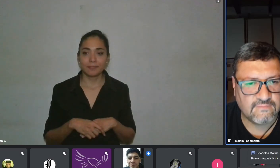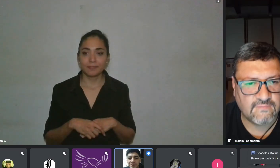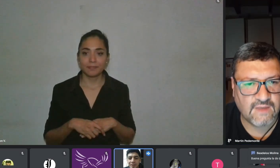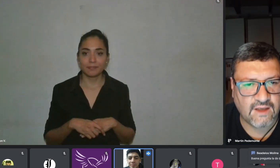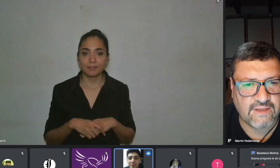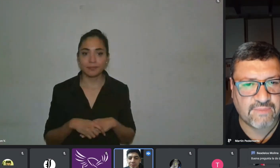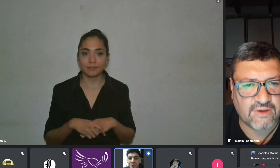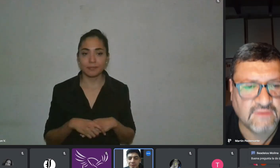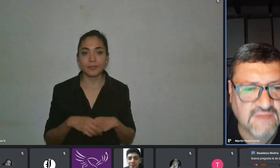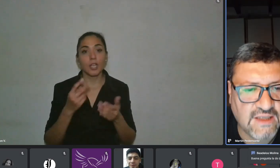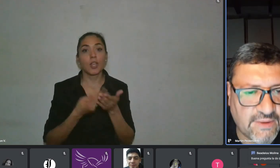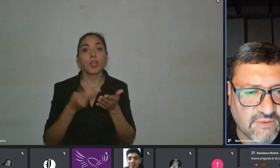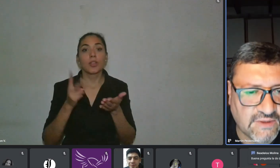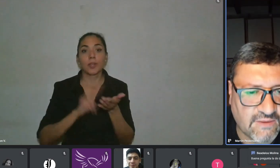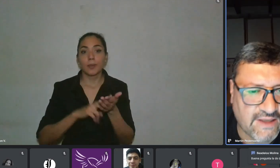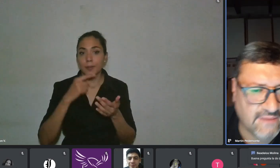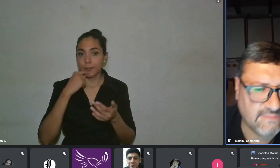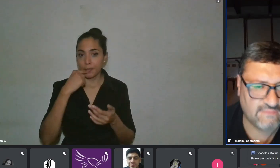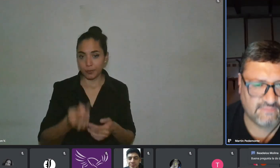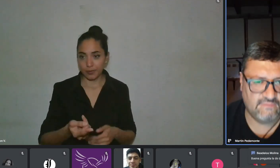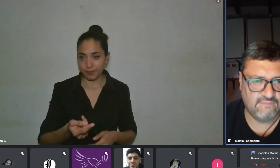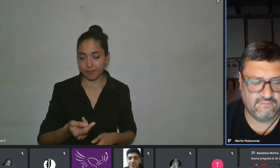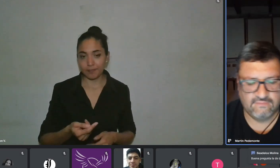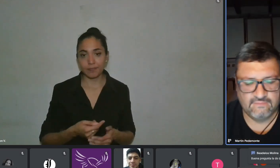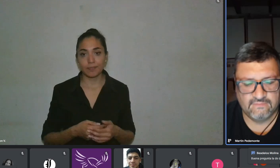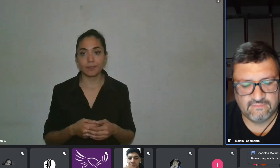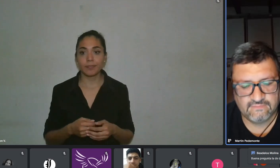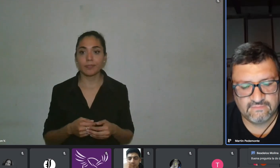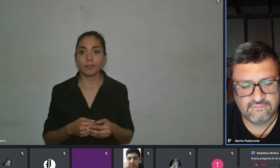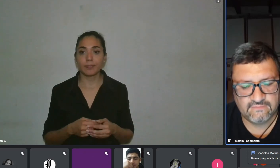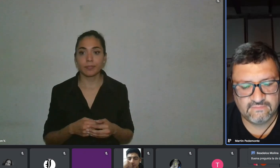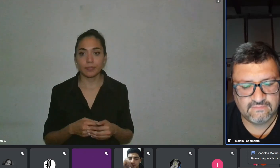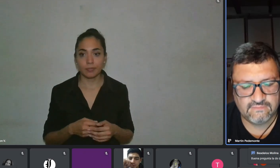Va a tener que repetir. Ahora, perdón. Sí, la pregunta, ¿cuál era?